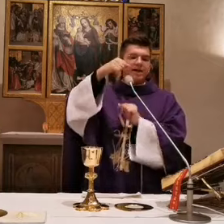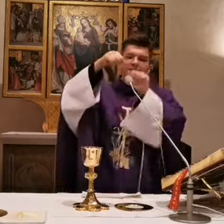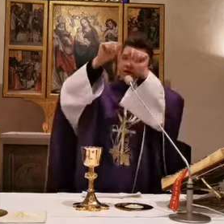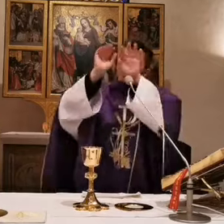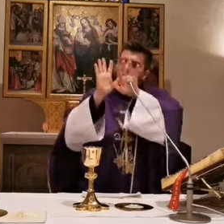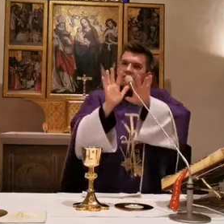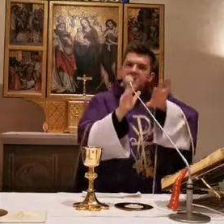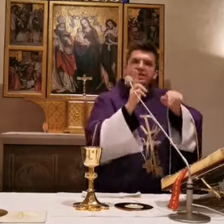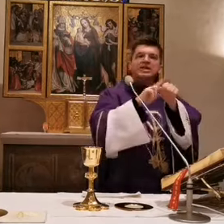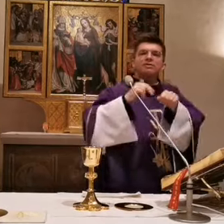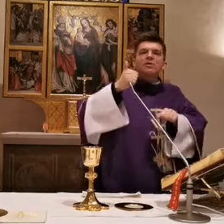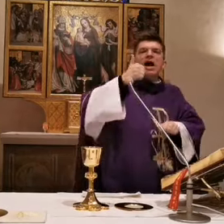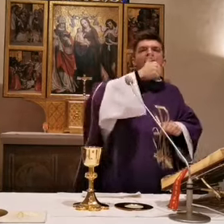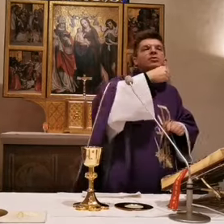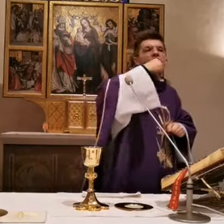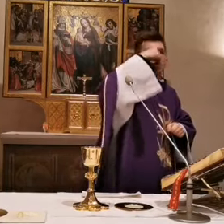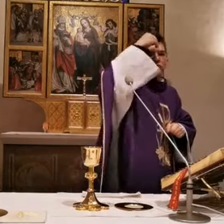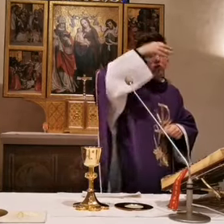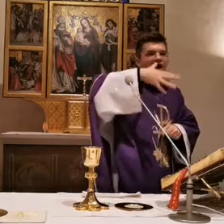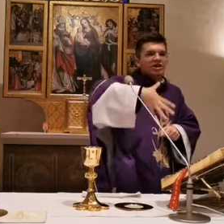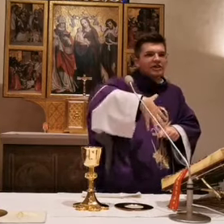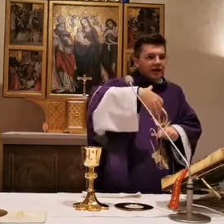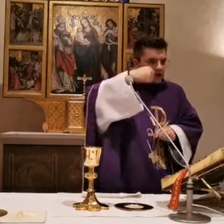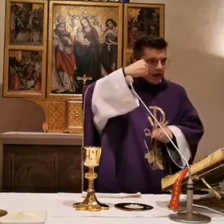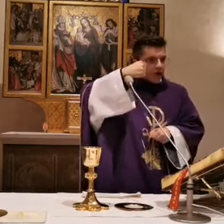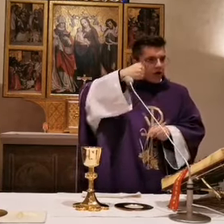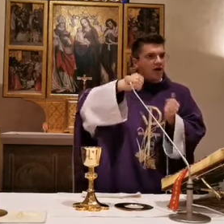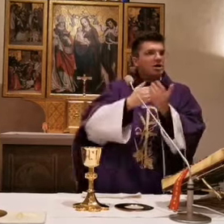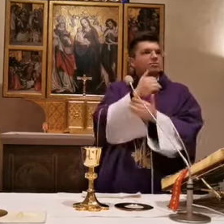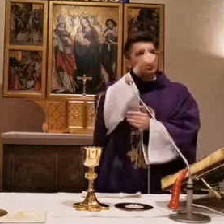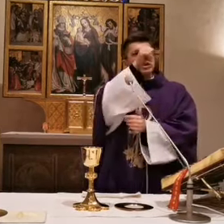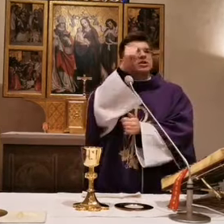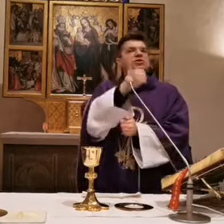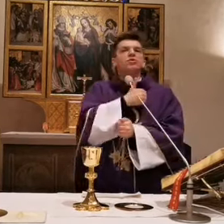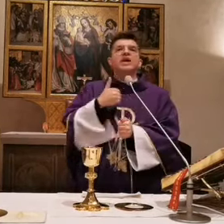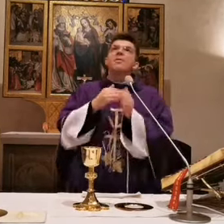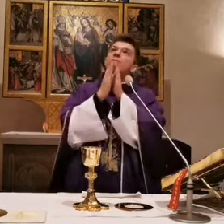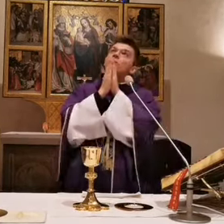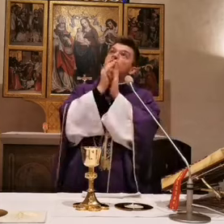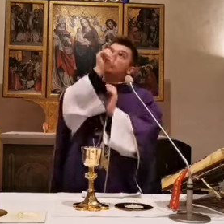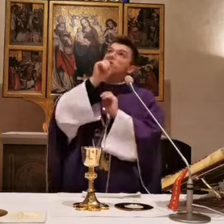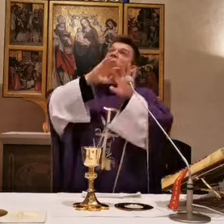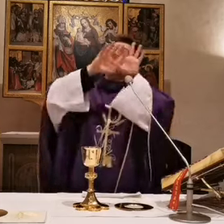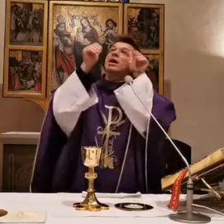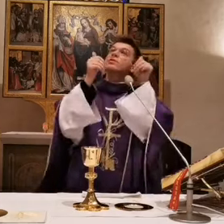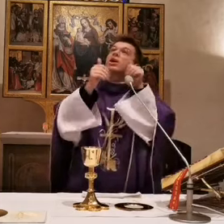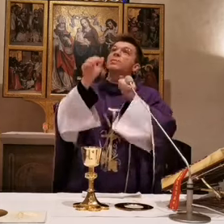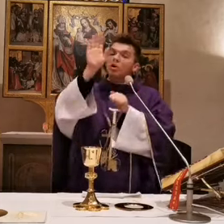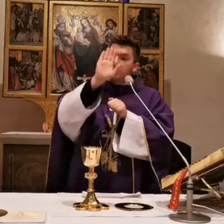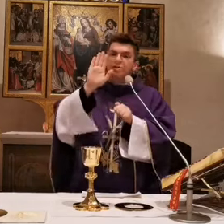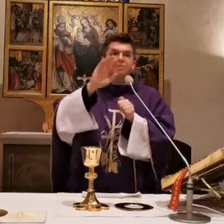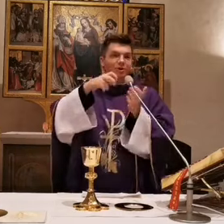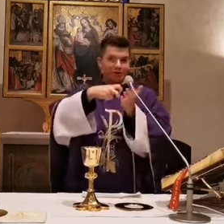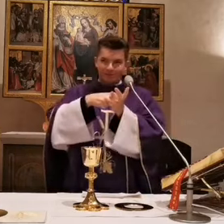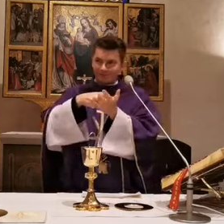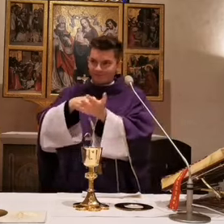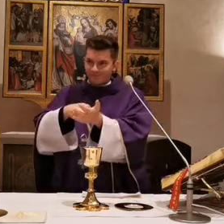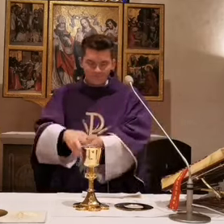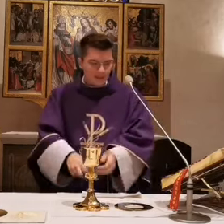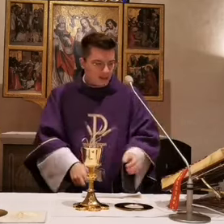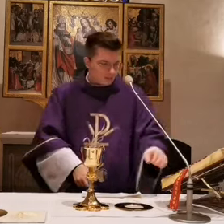Chrystus zmartwychwstał i zesłał na apostołów Ducha Świętego. Przez Chrystusa my prosimy Ciebie, Wszechmogący